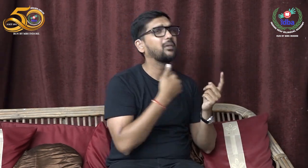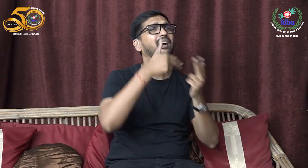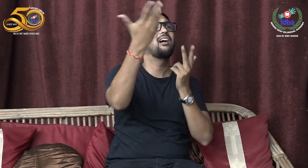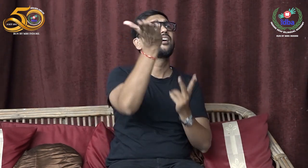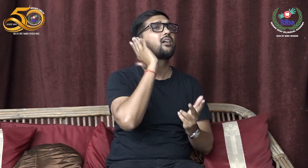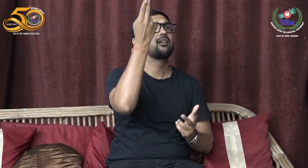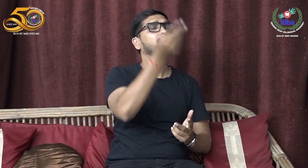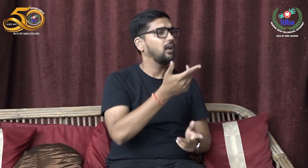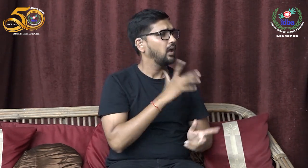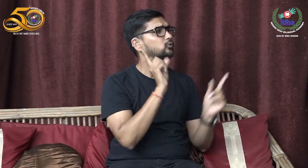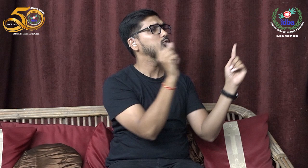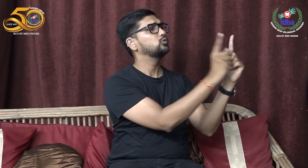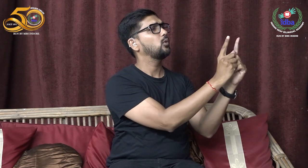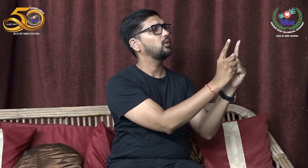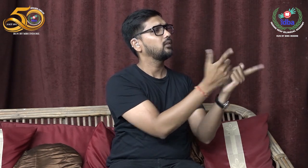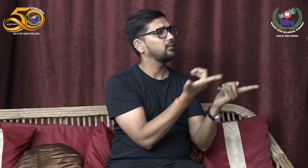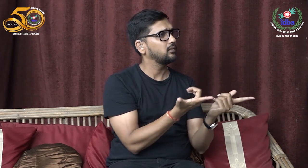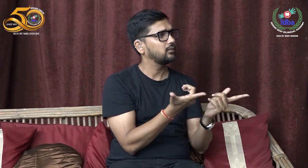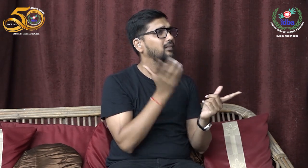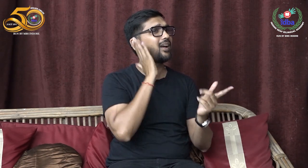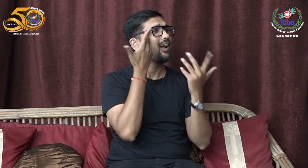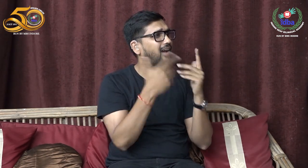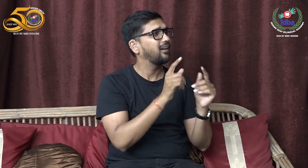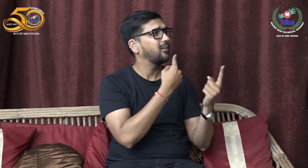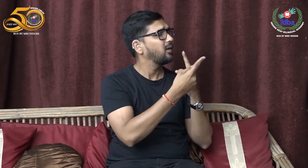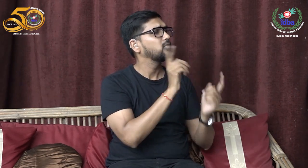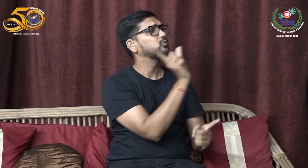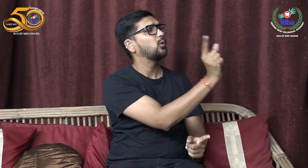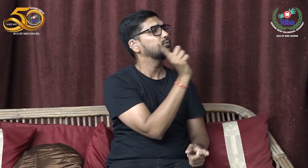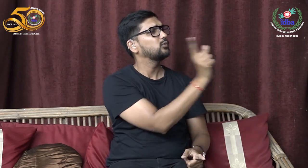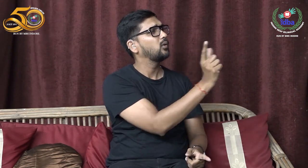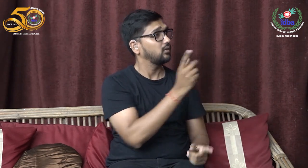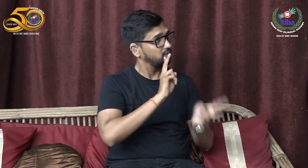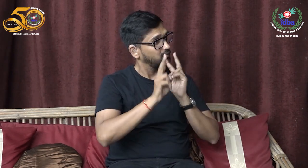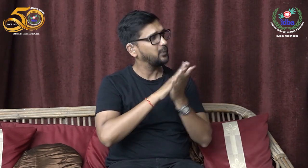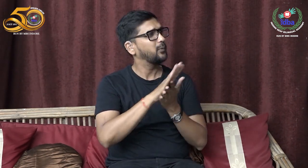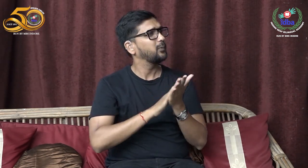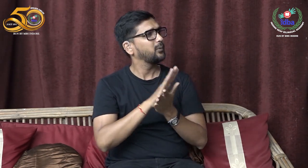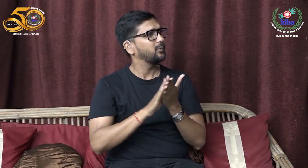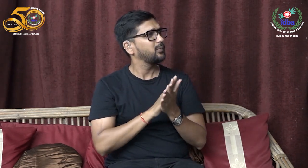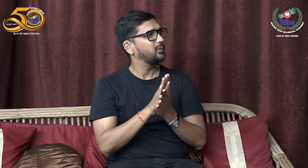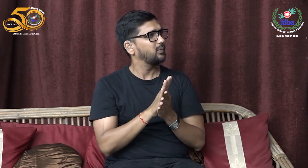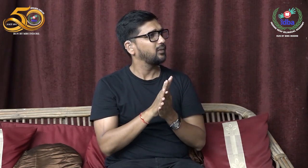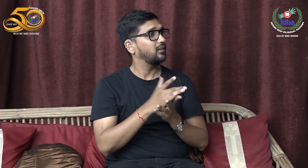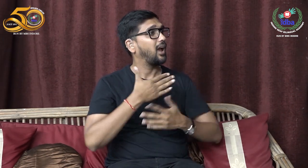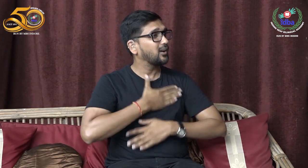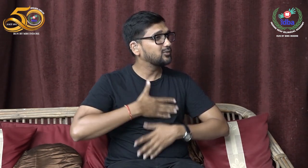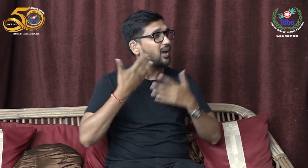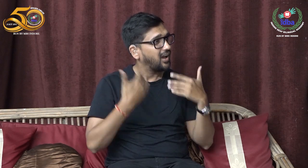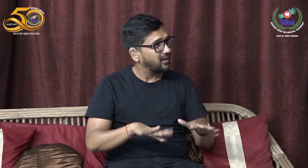बेसिक जो जेस्चर्स थे वो नहीं आते थे। थोड़ी बहुत न्यूज़ हो गई, शॉर्ट जो कम्युनिकेशन थी वो होती थी, बहुत छोटी मोटी। बात जो थी वो नहीं होती